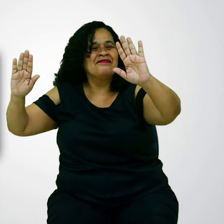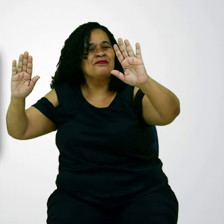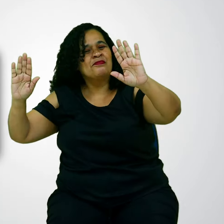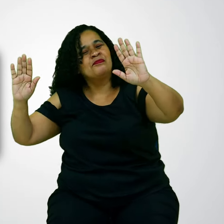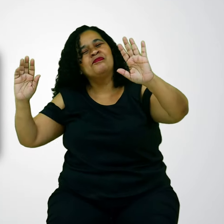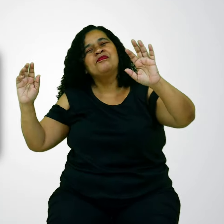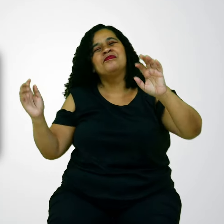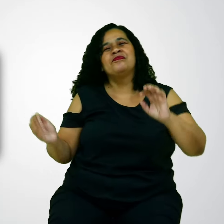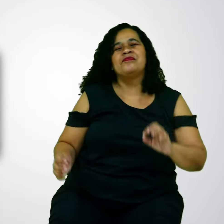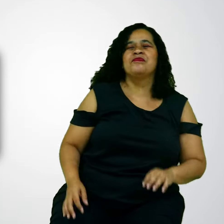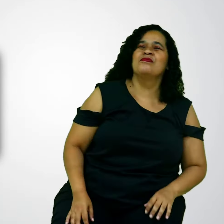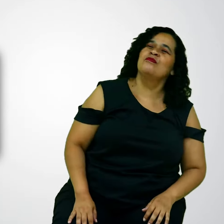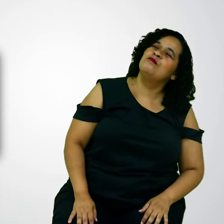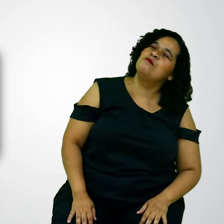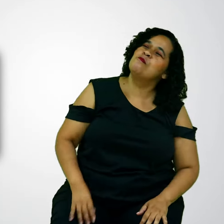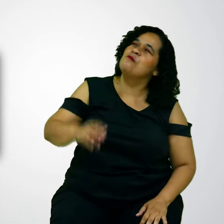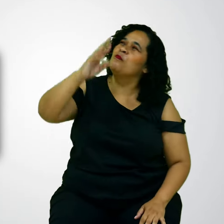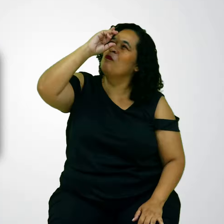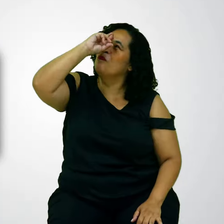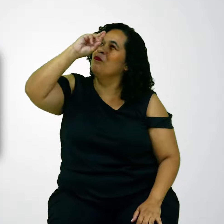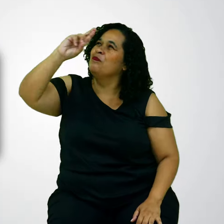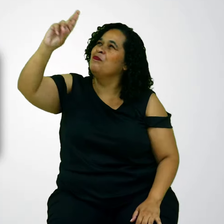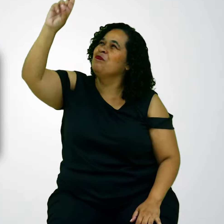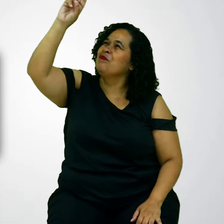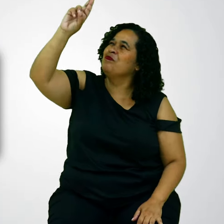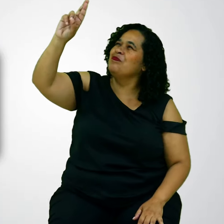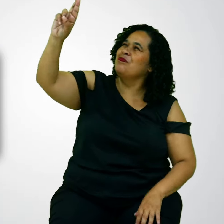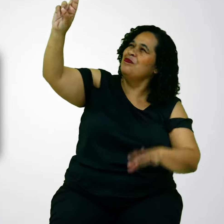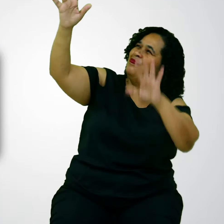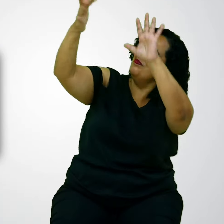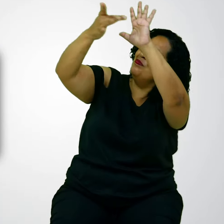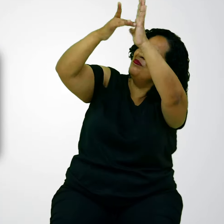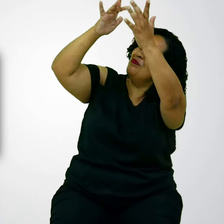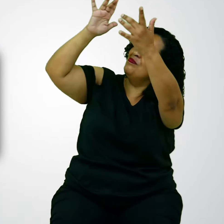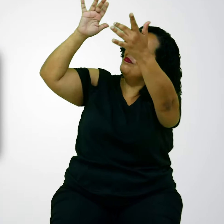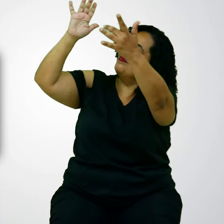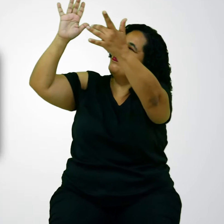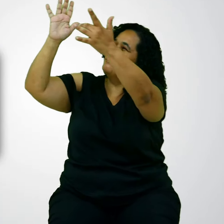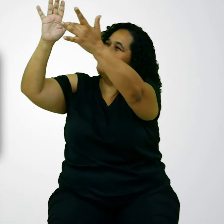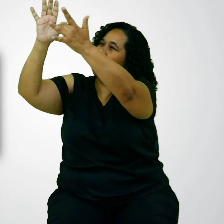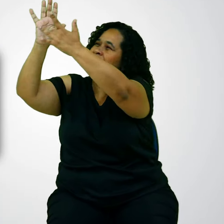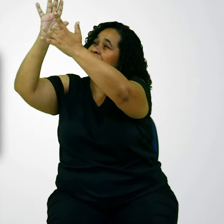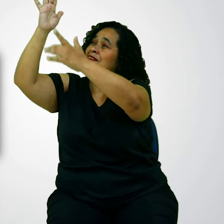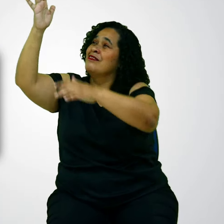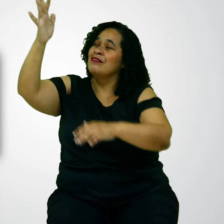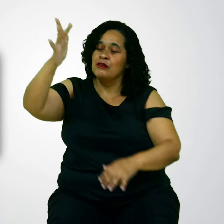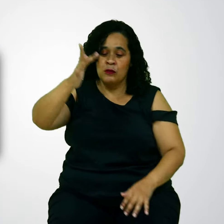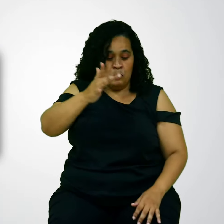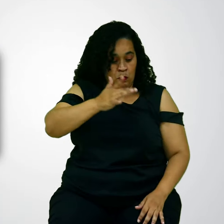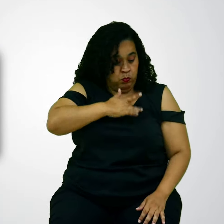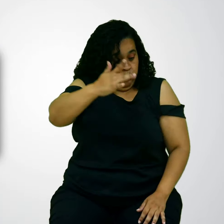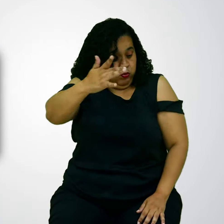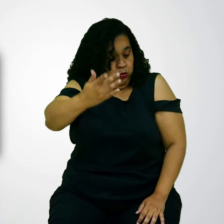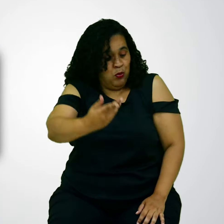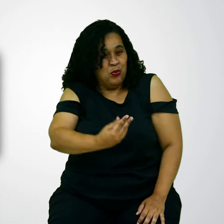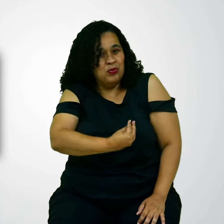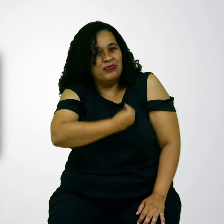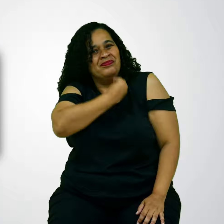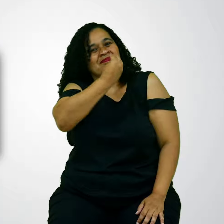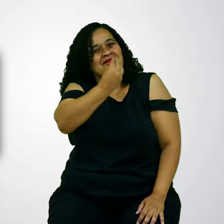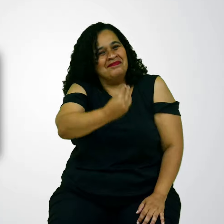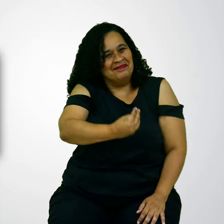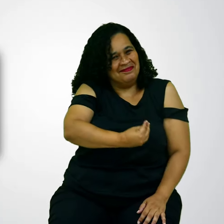adorar. O Senhor Jesus tocou em minha vida